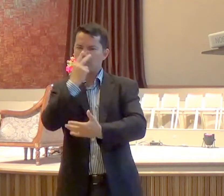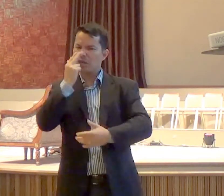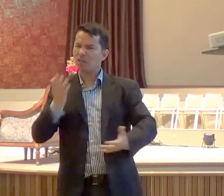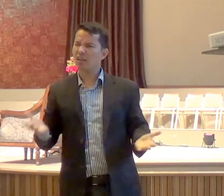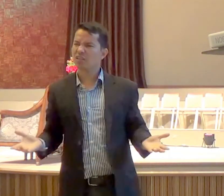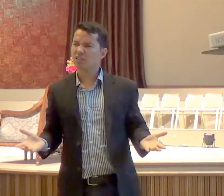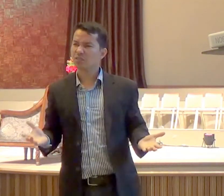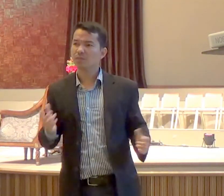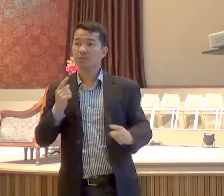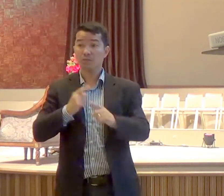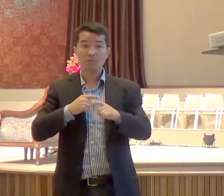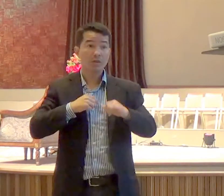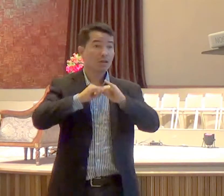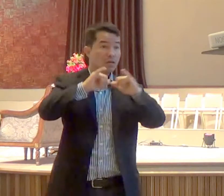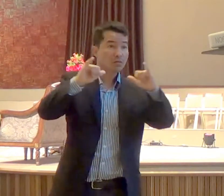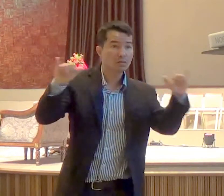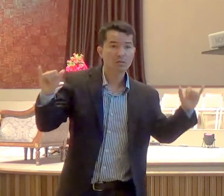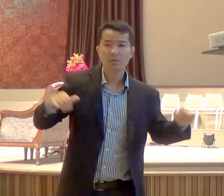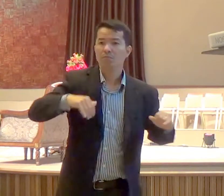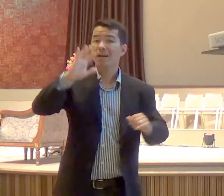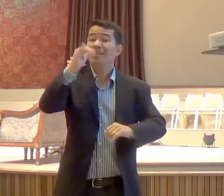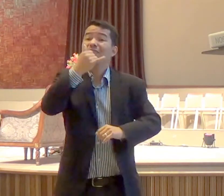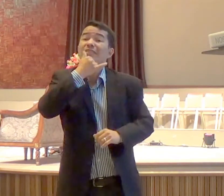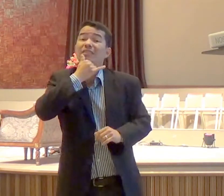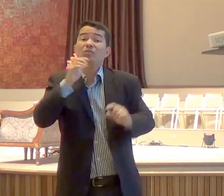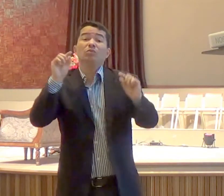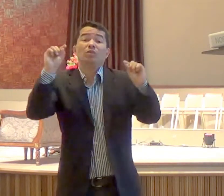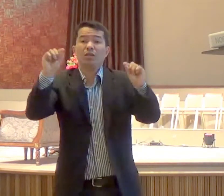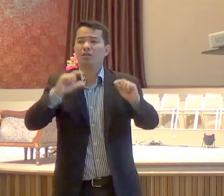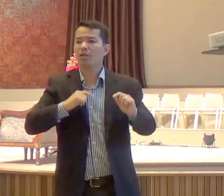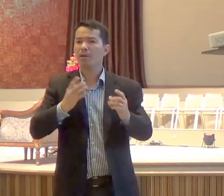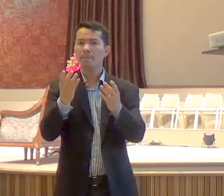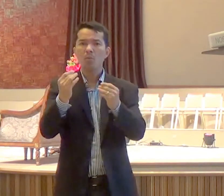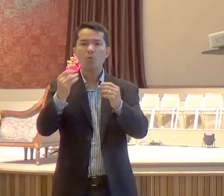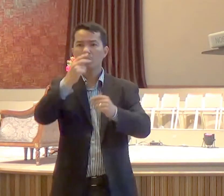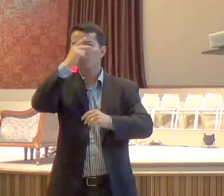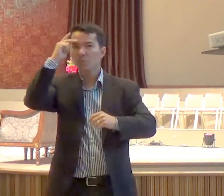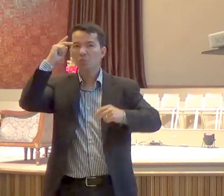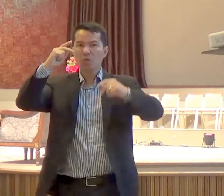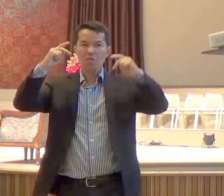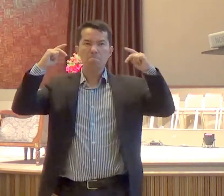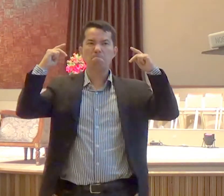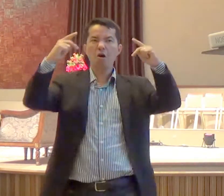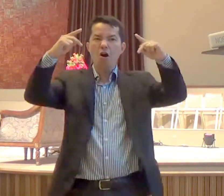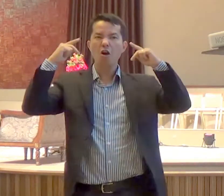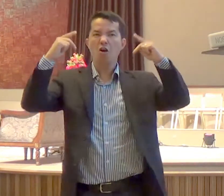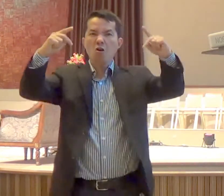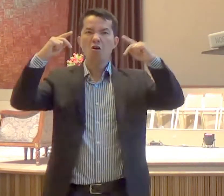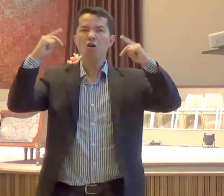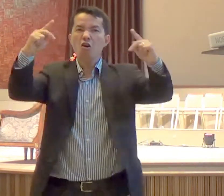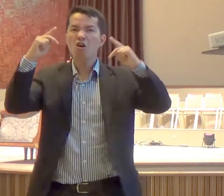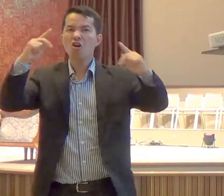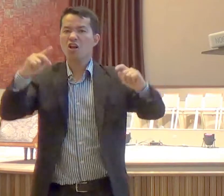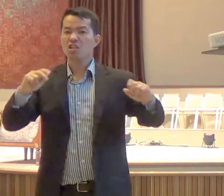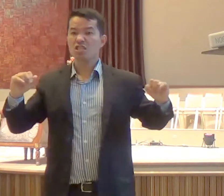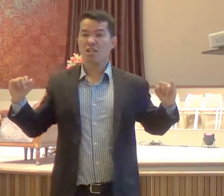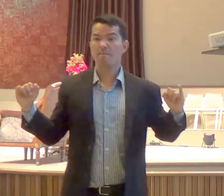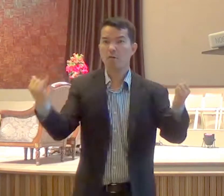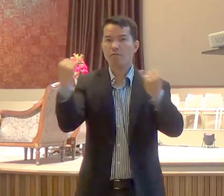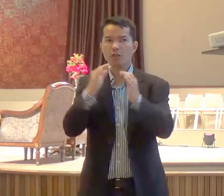Infelizmente, mais triste do que isso, é saber que existem pregadores e pastores, que se aproveitam dessa ignorância do povo,